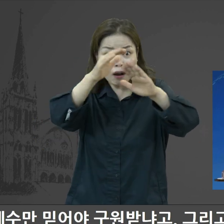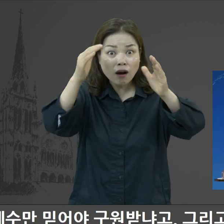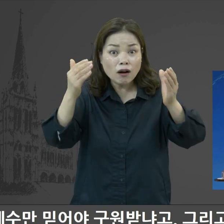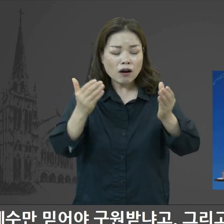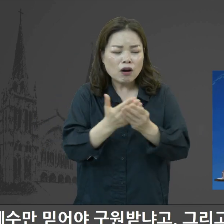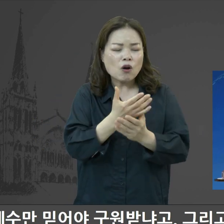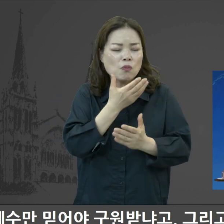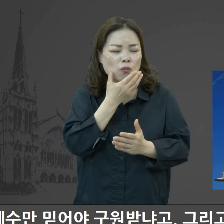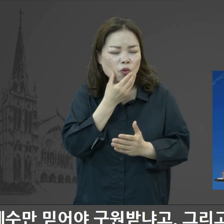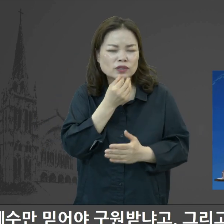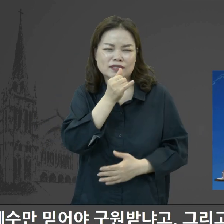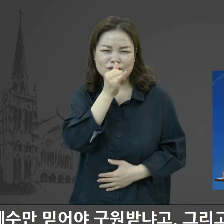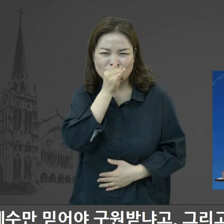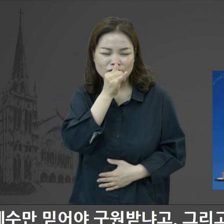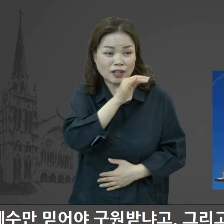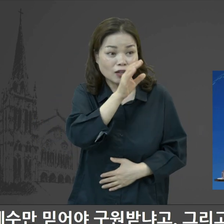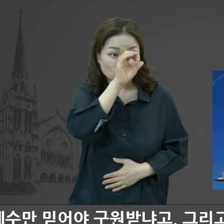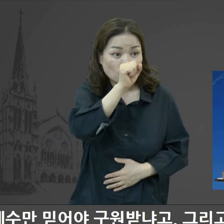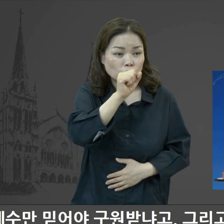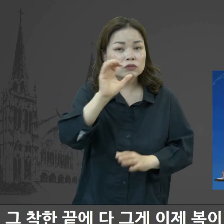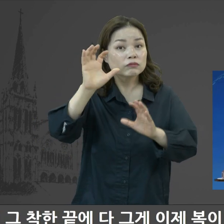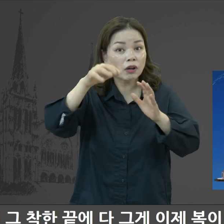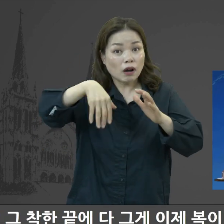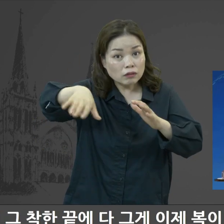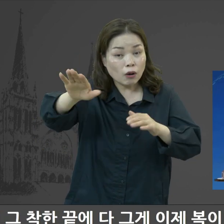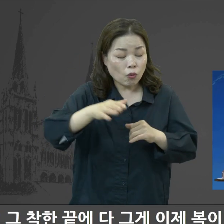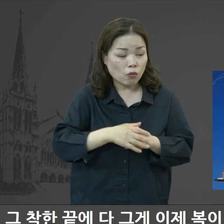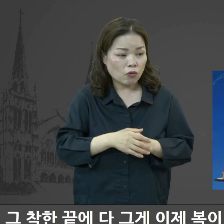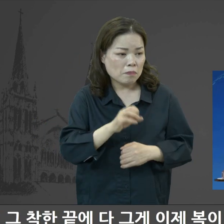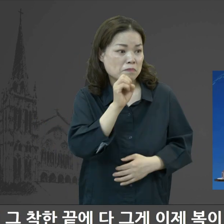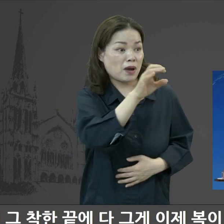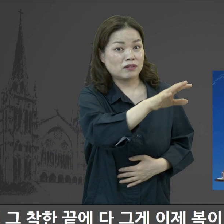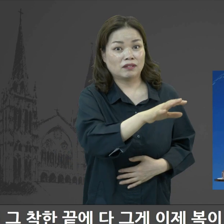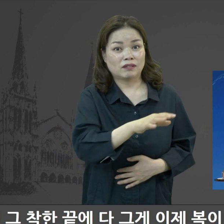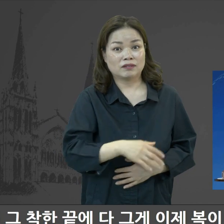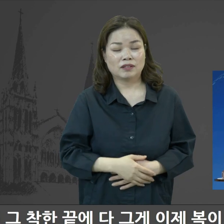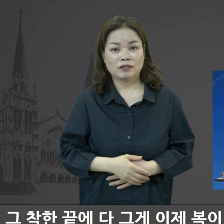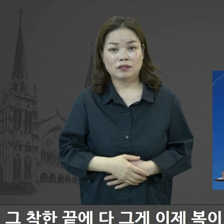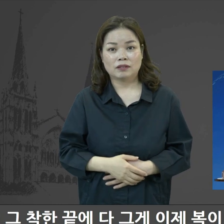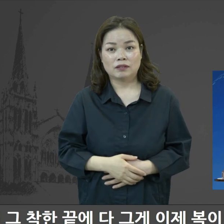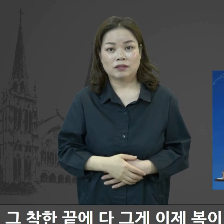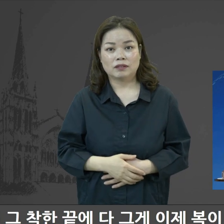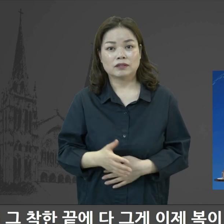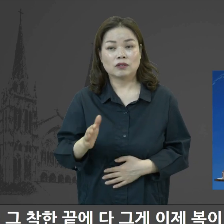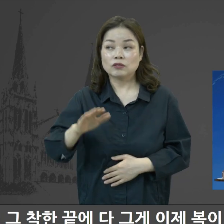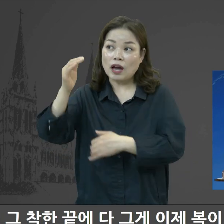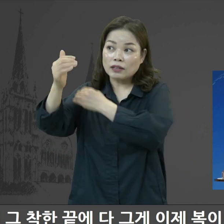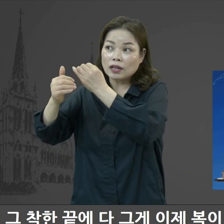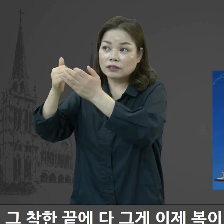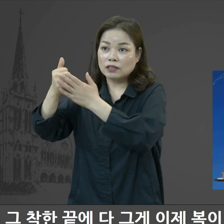그게 이제 복이 임해서 다 좋은 데 가는 거라고 제가 그렇게 얘기했었거든요. 근데